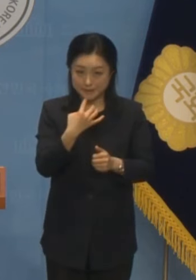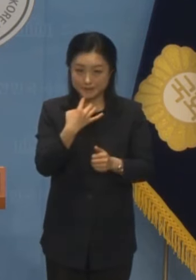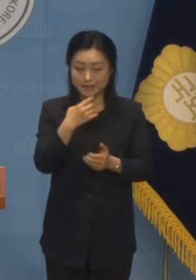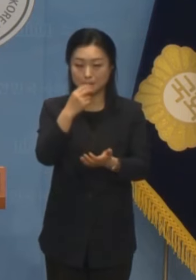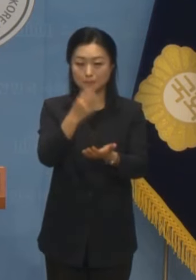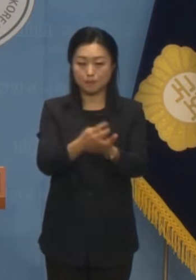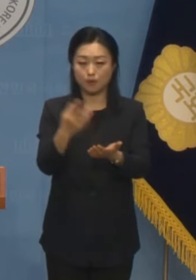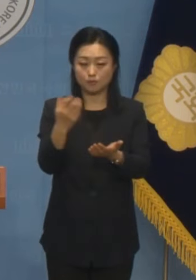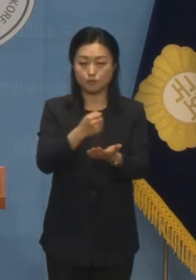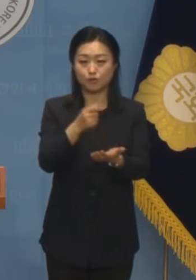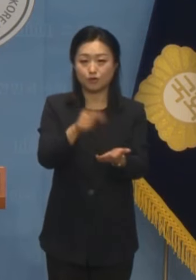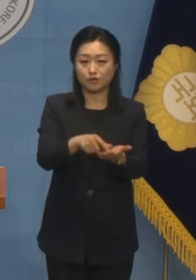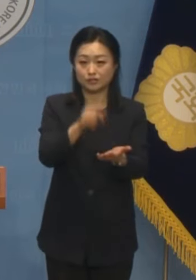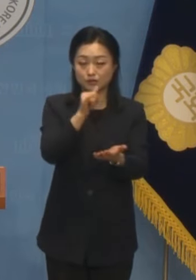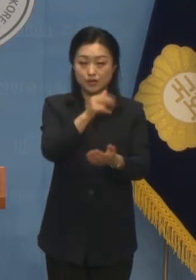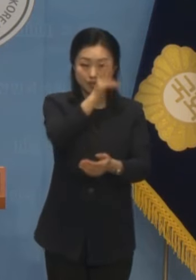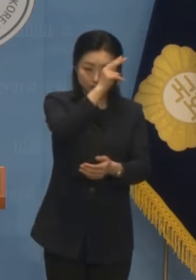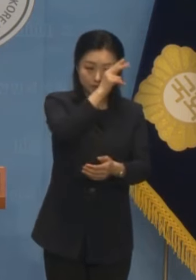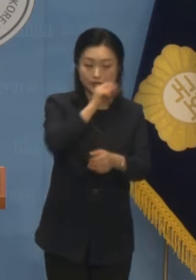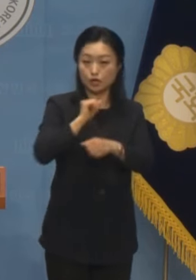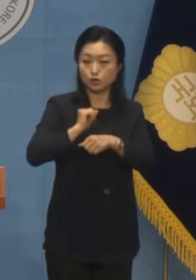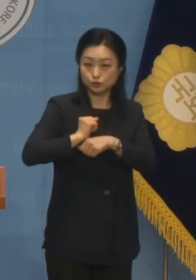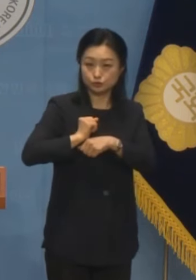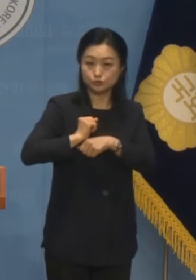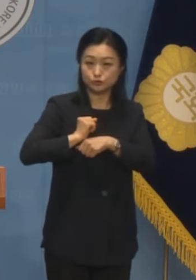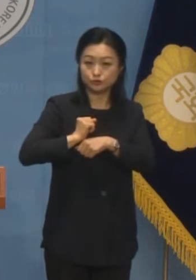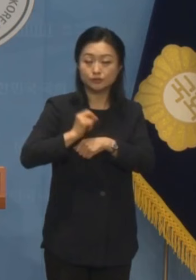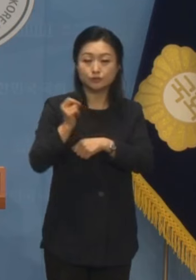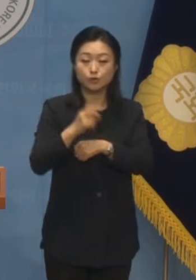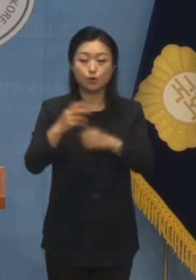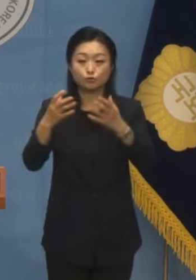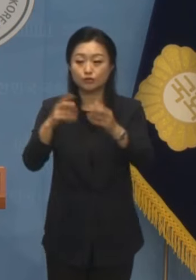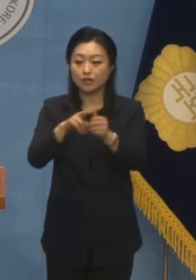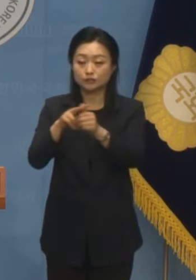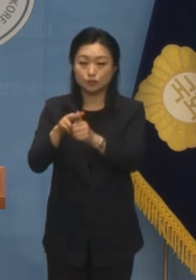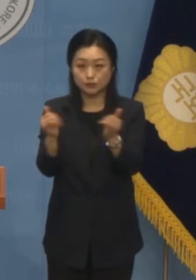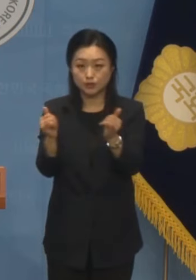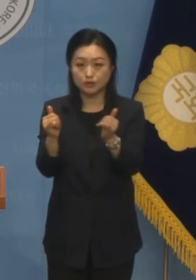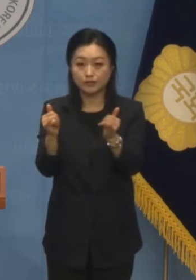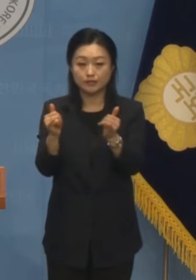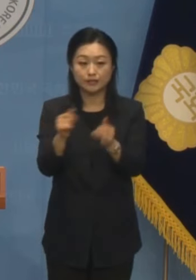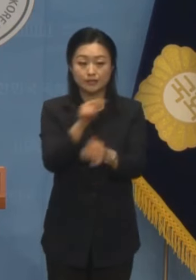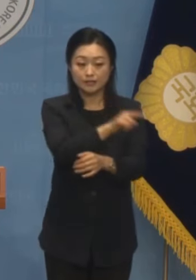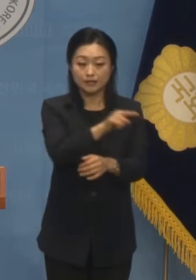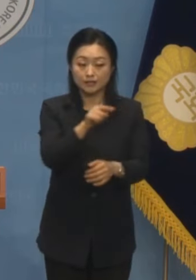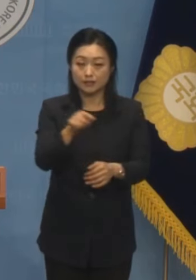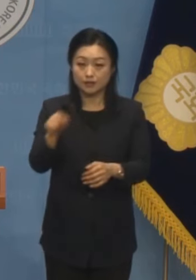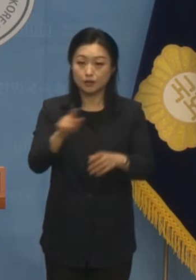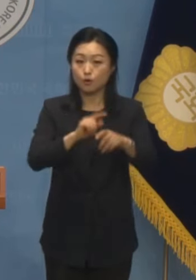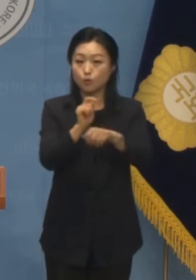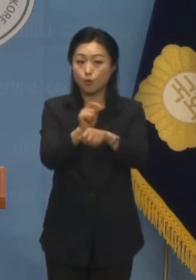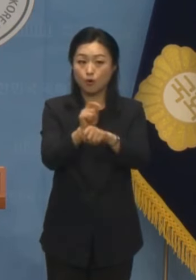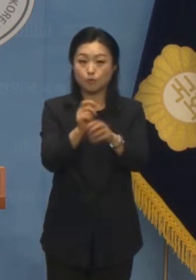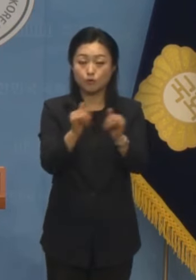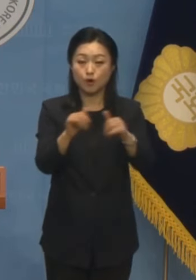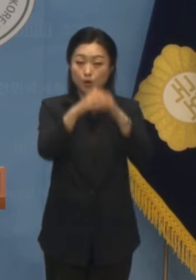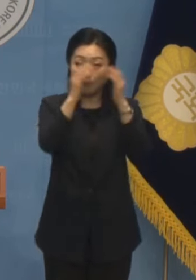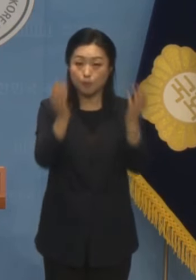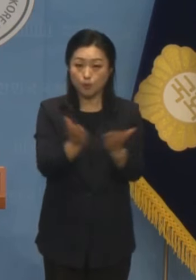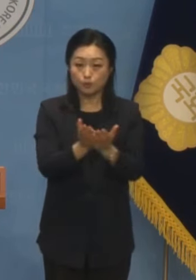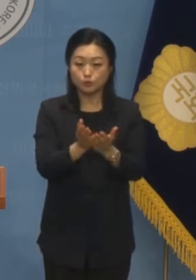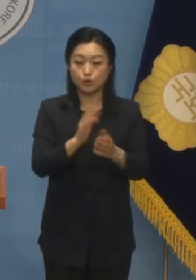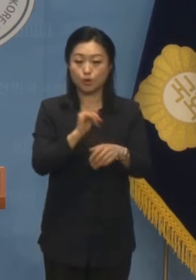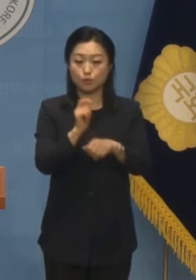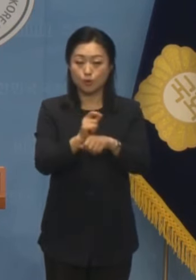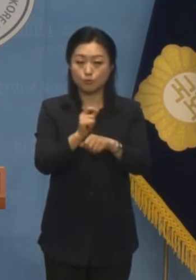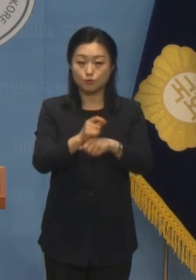유일합니다. 경찰, 군인, 심지어 국가정보원 직원 등 특정직 공무원도 모두